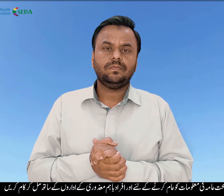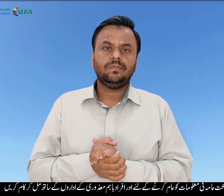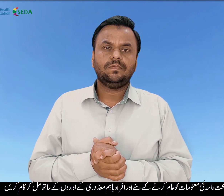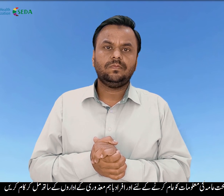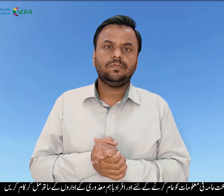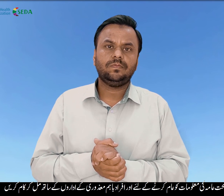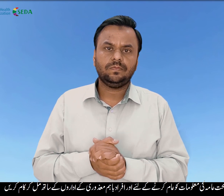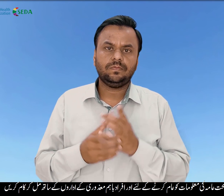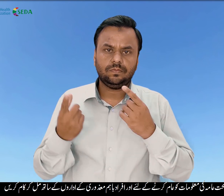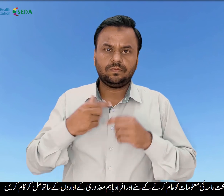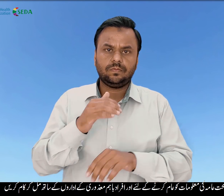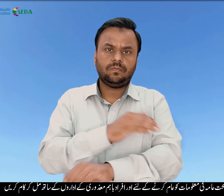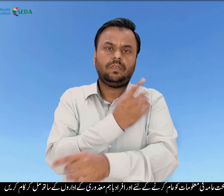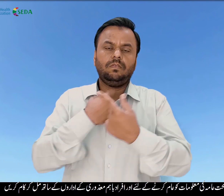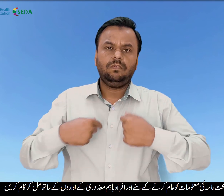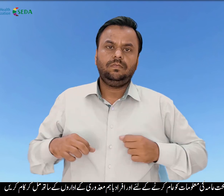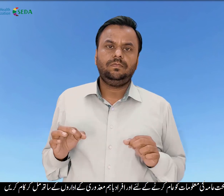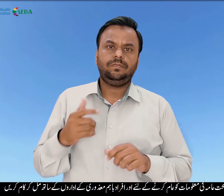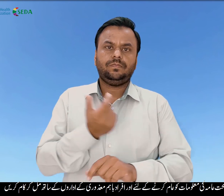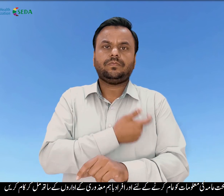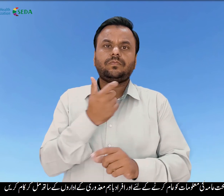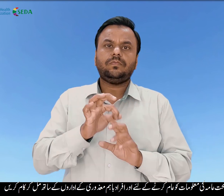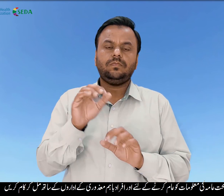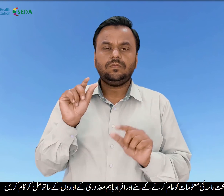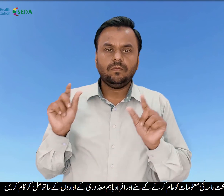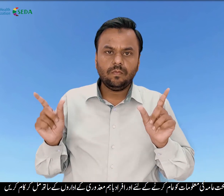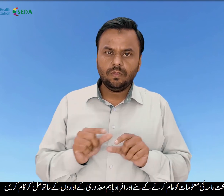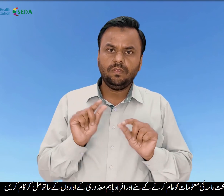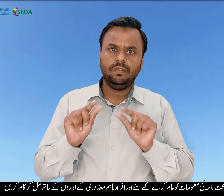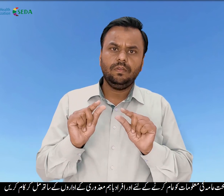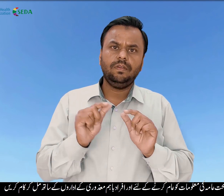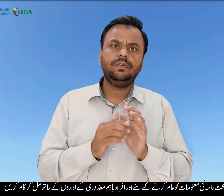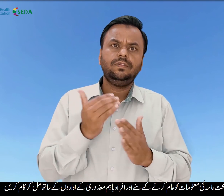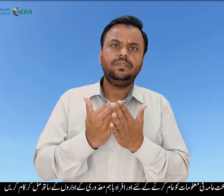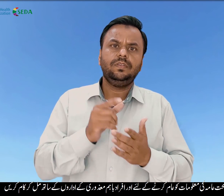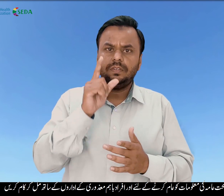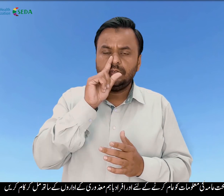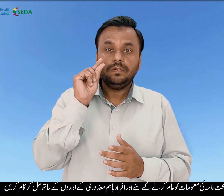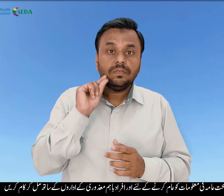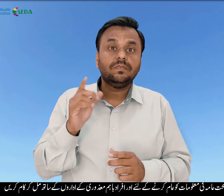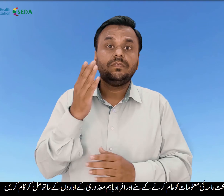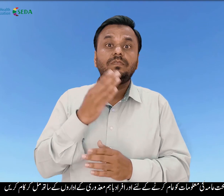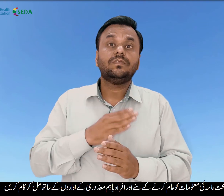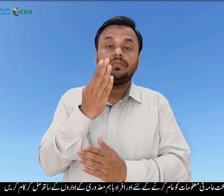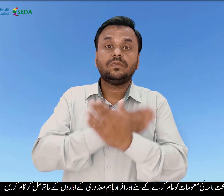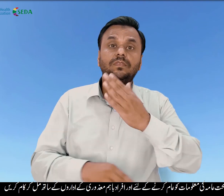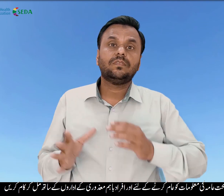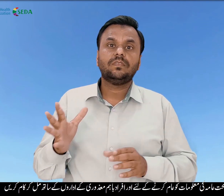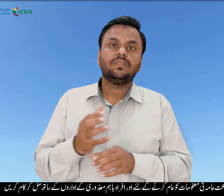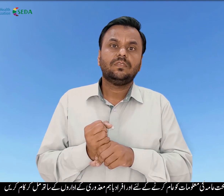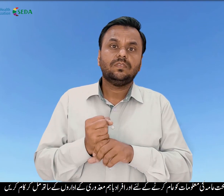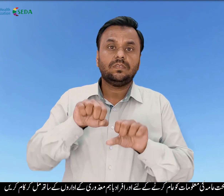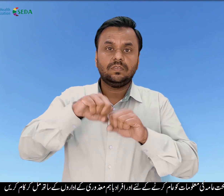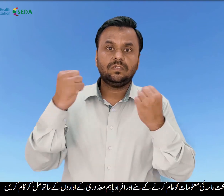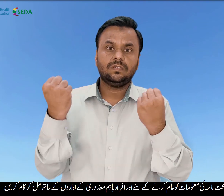صحت عامہ کی معلومات کو عام کرنے کے لیے اور افراد بہم معذوری کے اداروں کے ساتھ مل کر کام